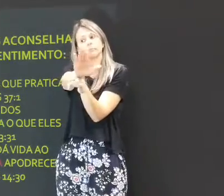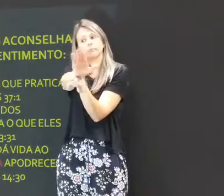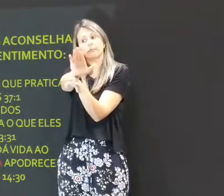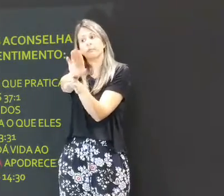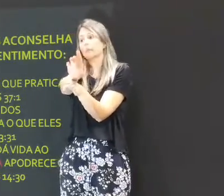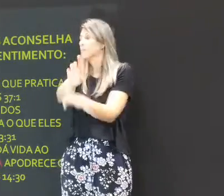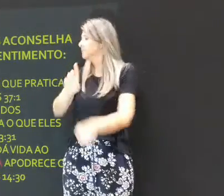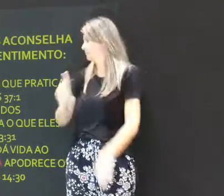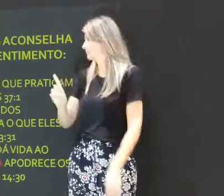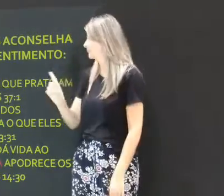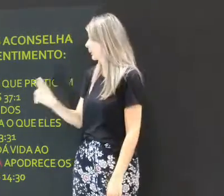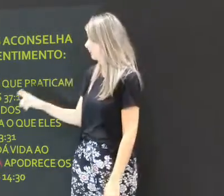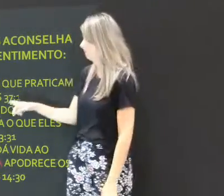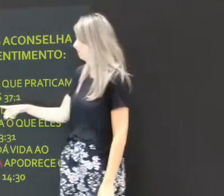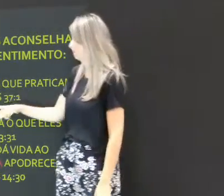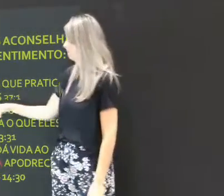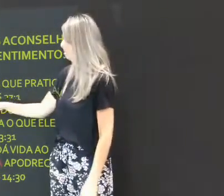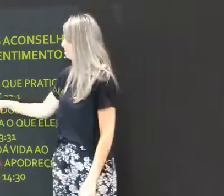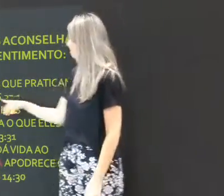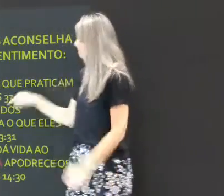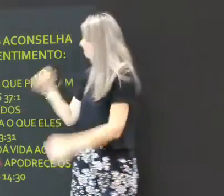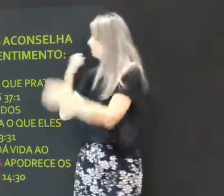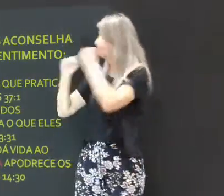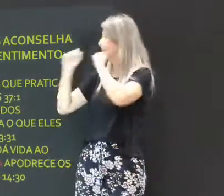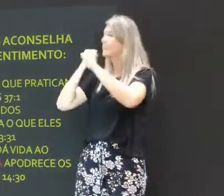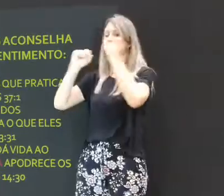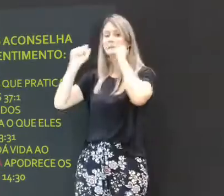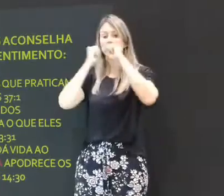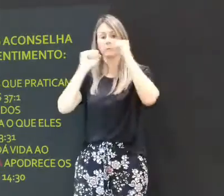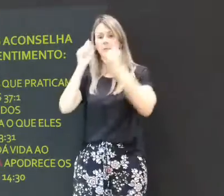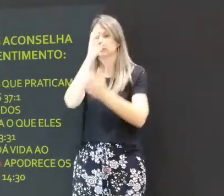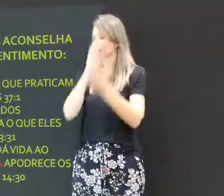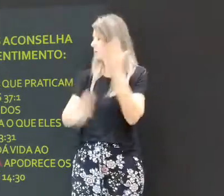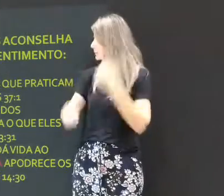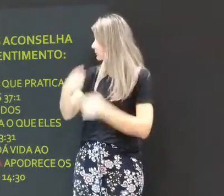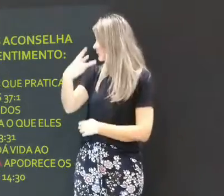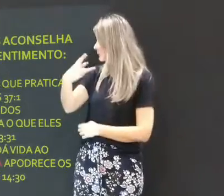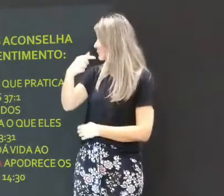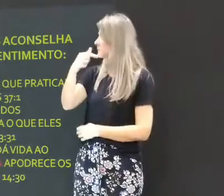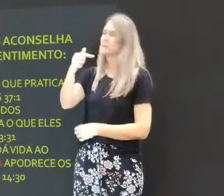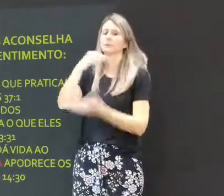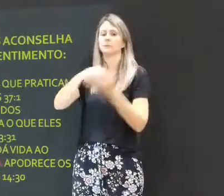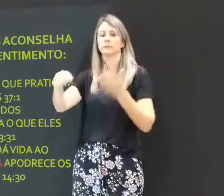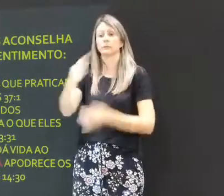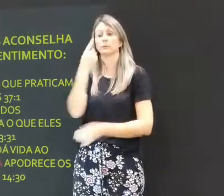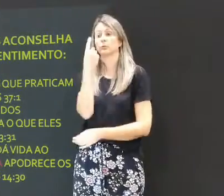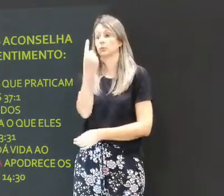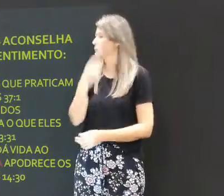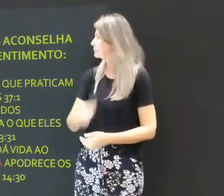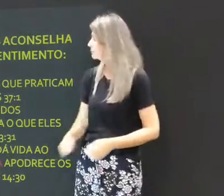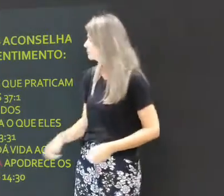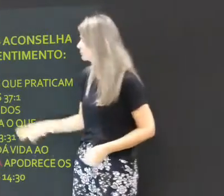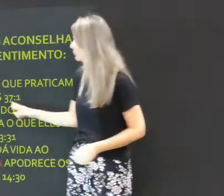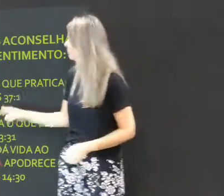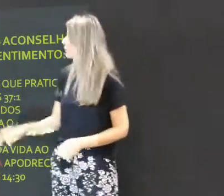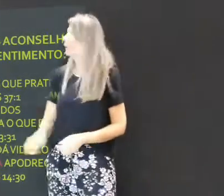que a Bíblia aconselha. Em Salmos, capítulo 37, versículo 1.